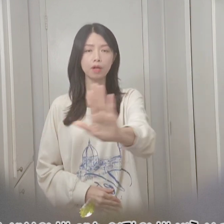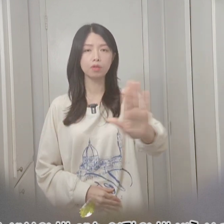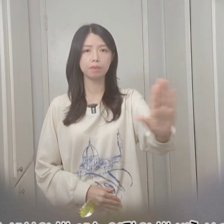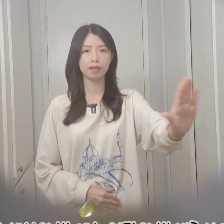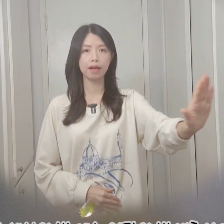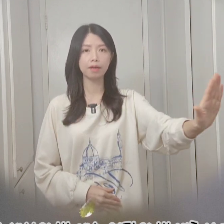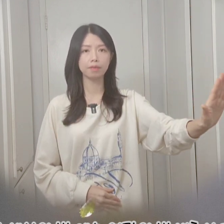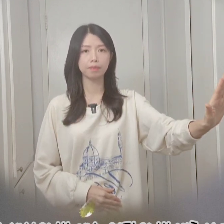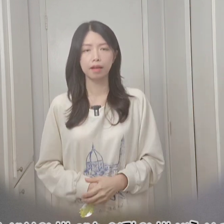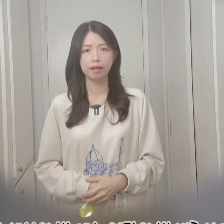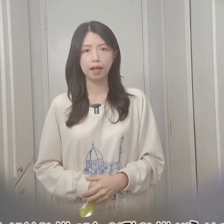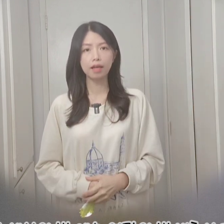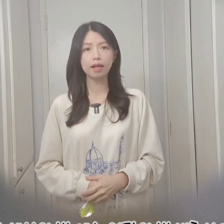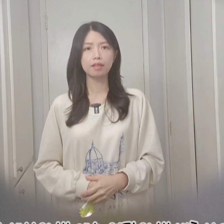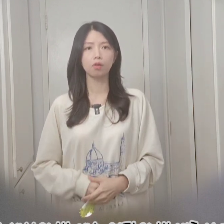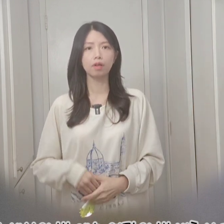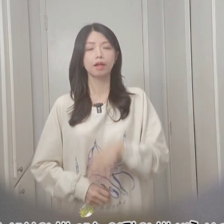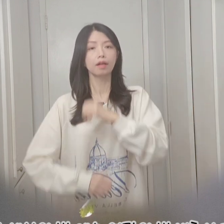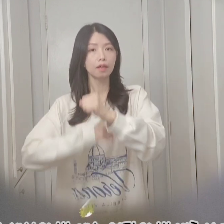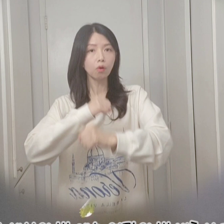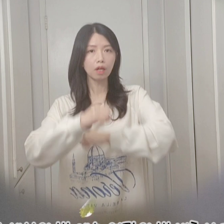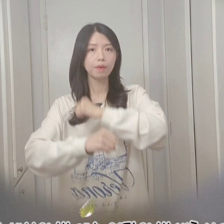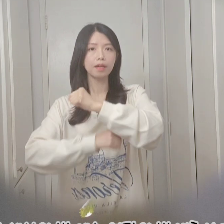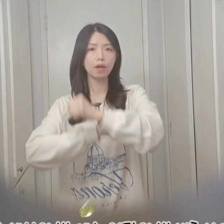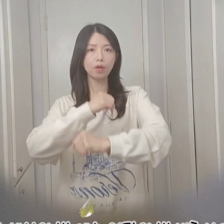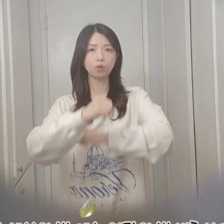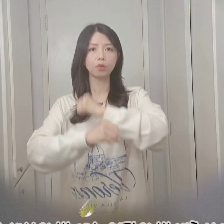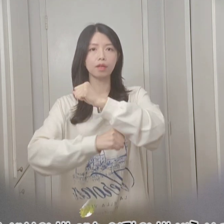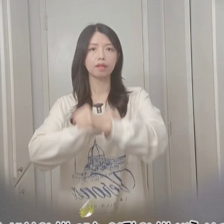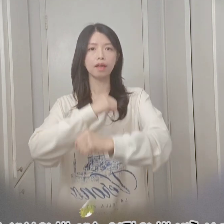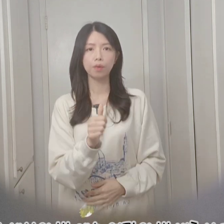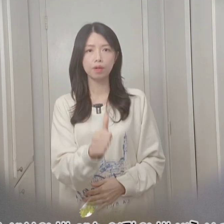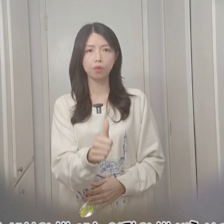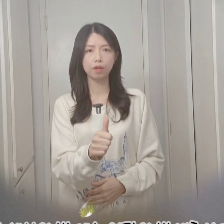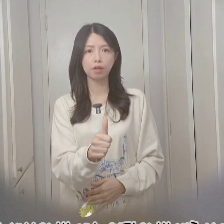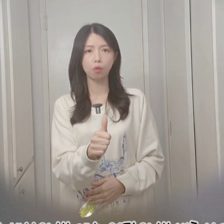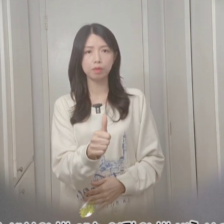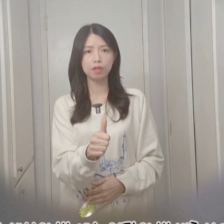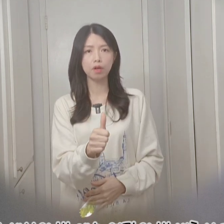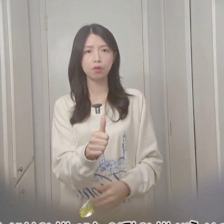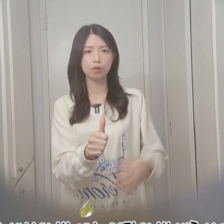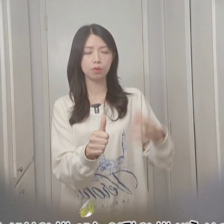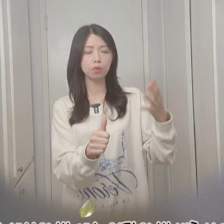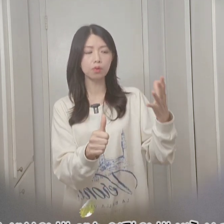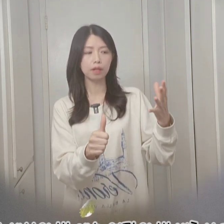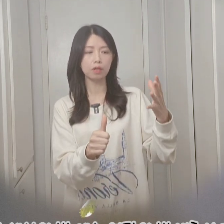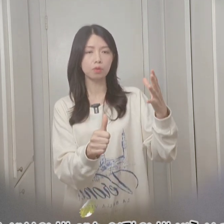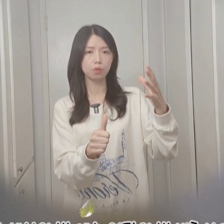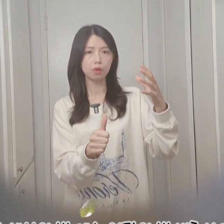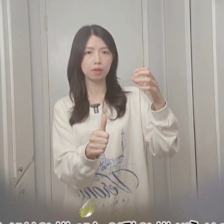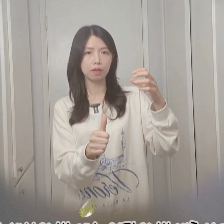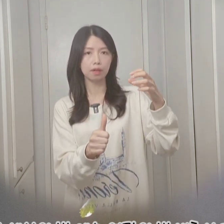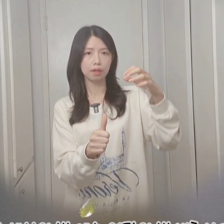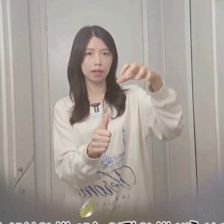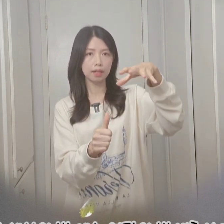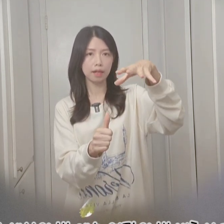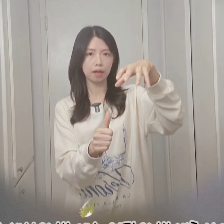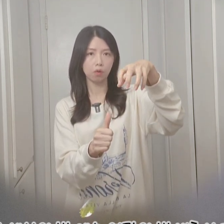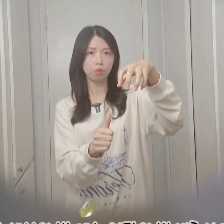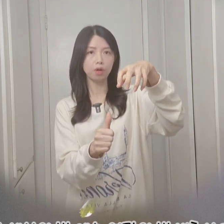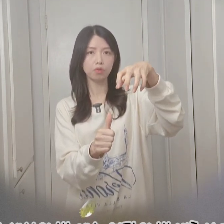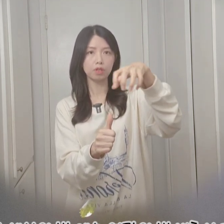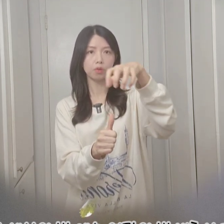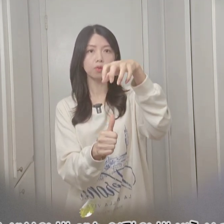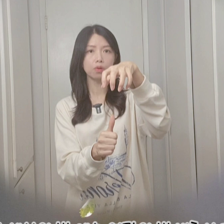이렇게 표현을 해줬습니다. 찬양에서는 이렇게만 사용하셔도 되는데 왼손은 이렇게 엄지를 세워주시고 다른 손은